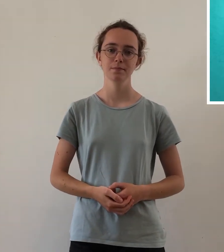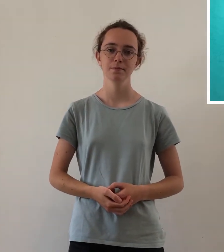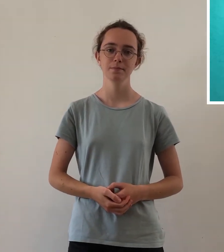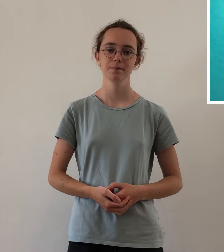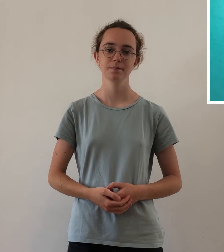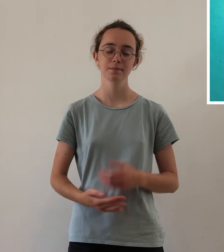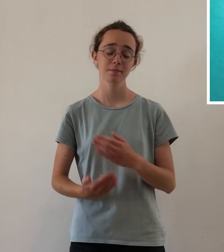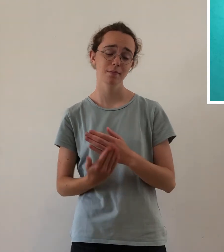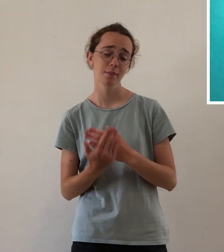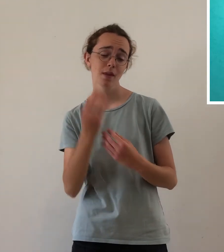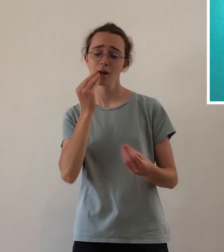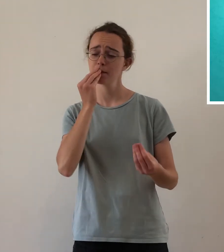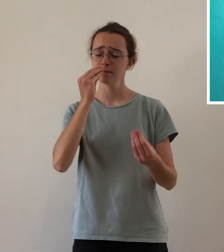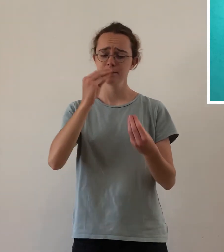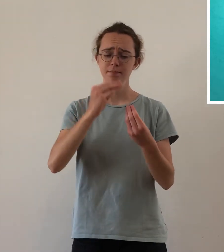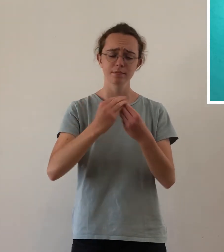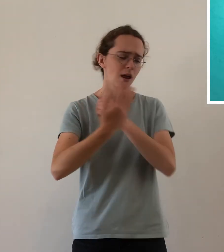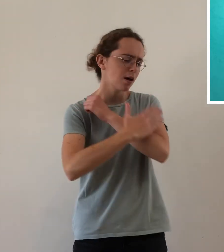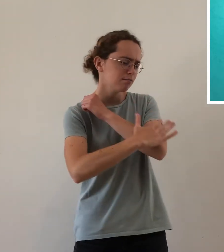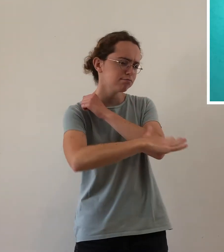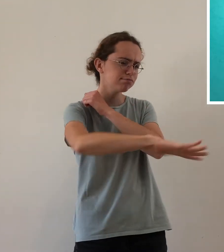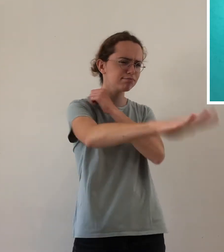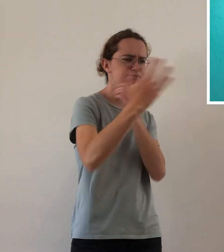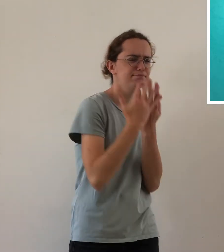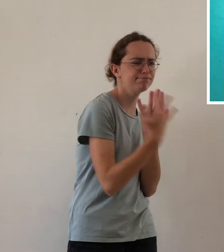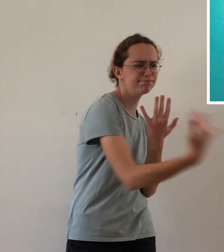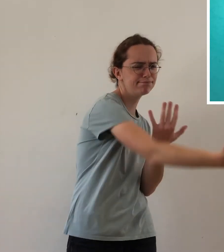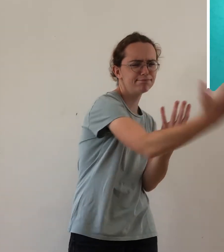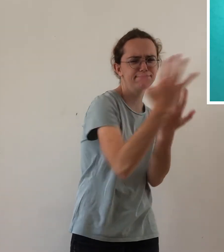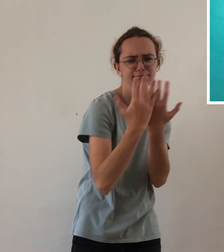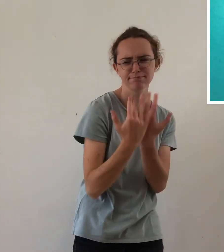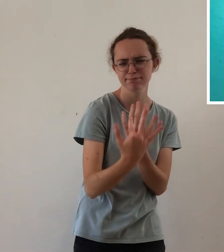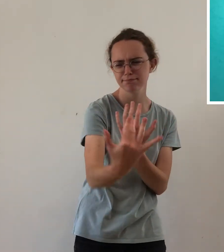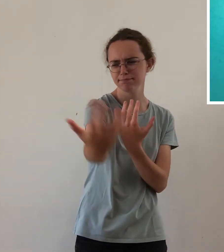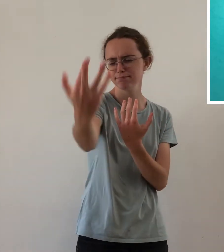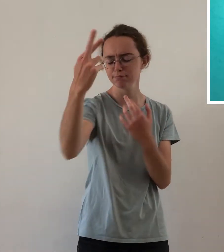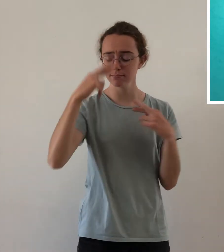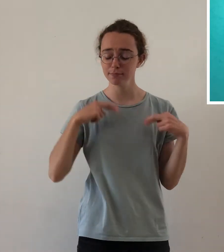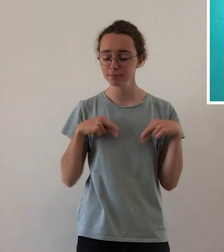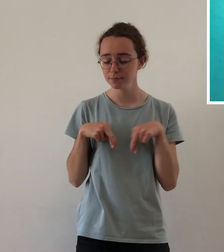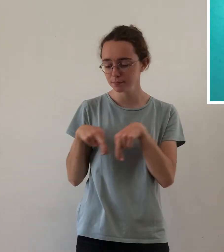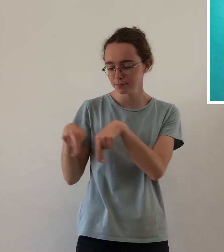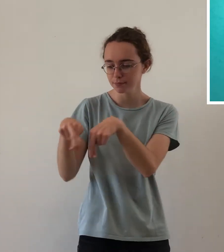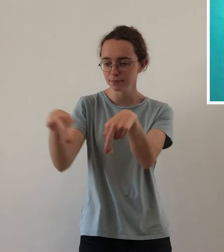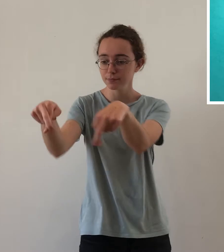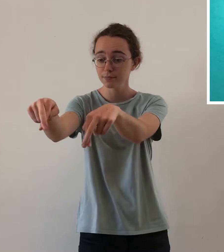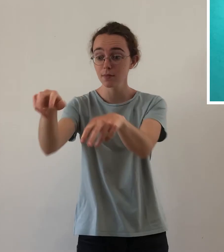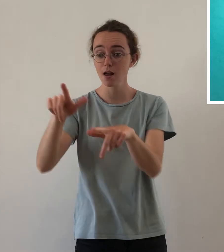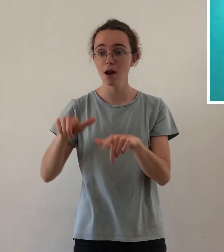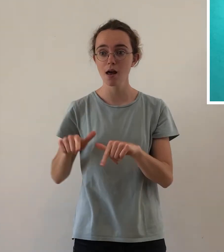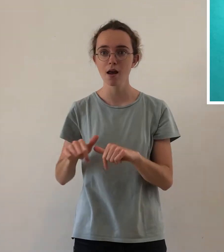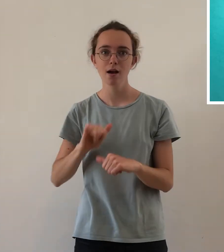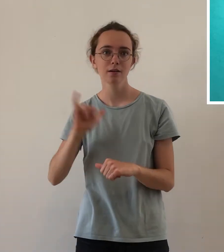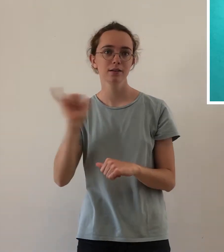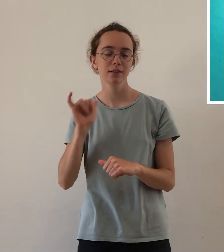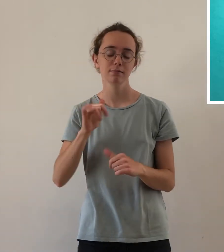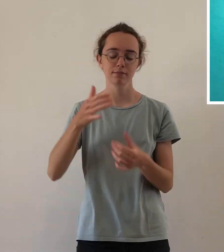De bon matin, allongée au bord de la rivière, Petite feuille observe les libellules.